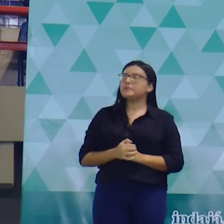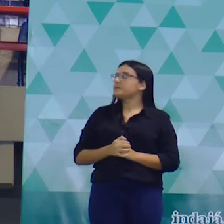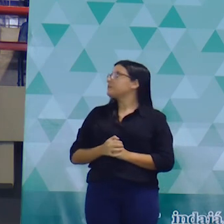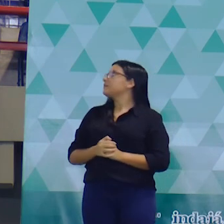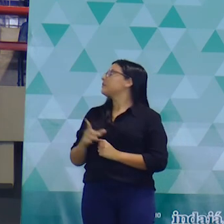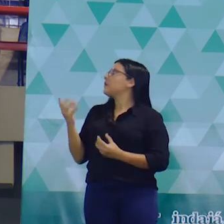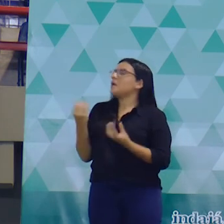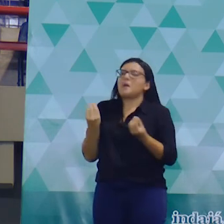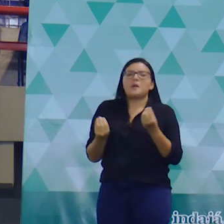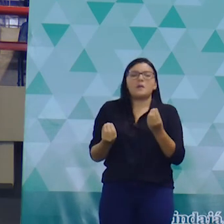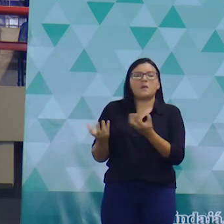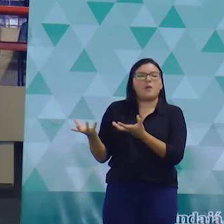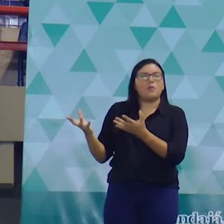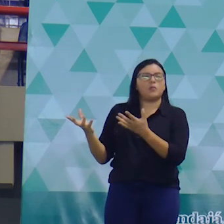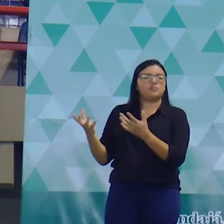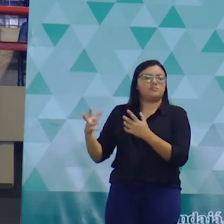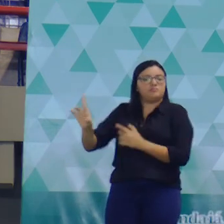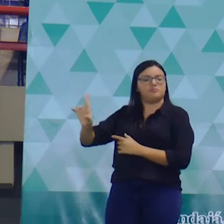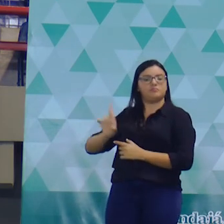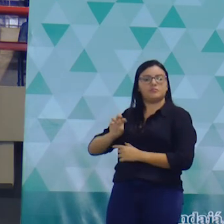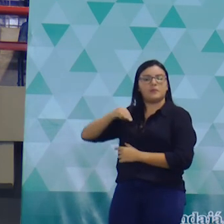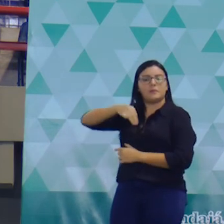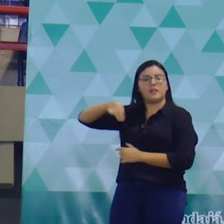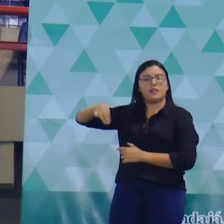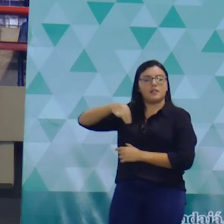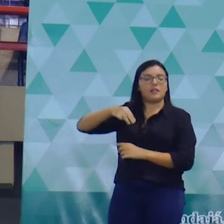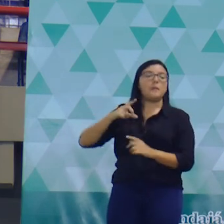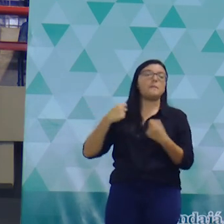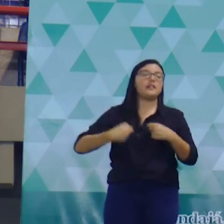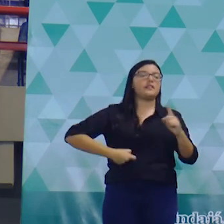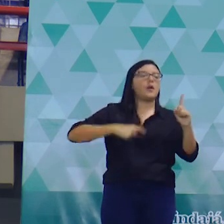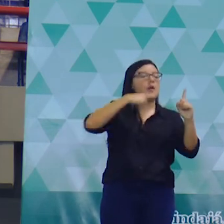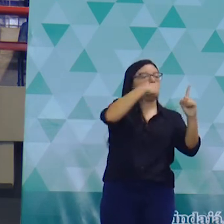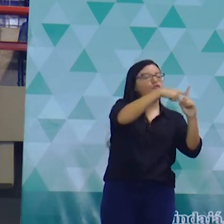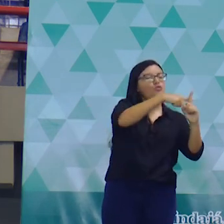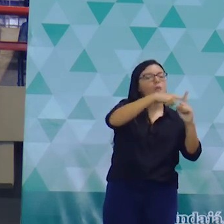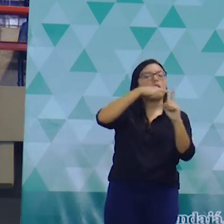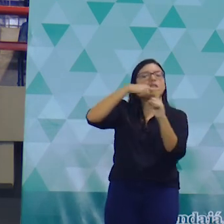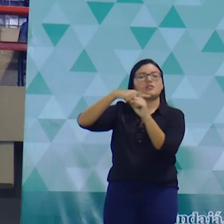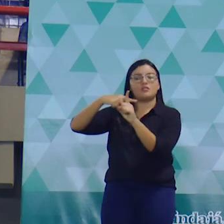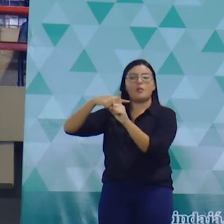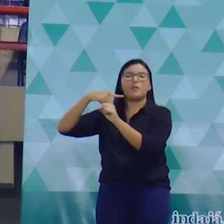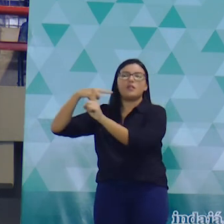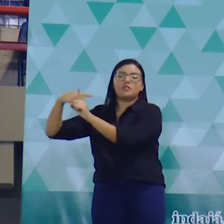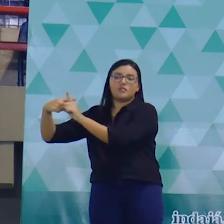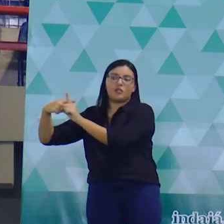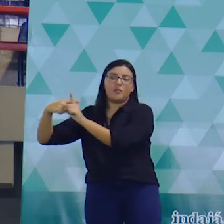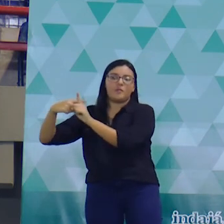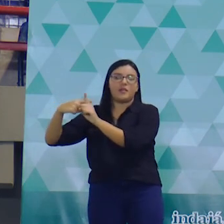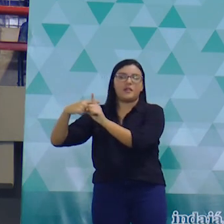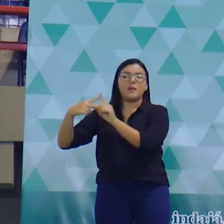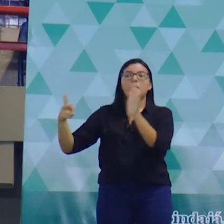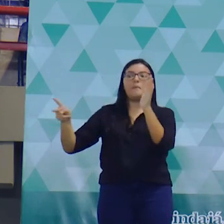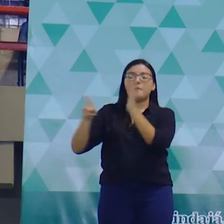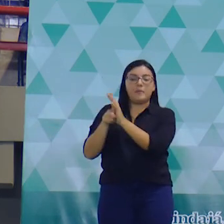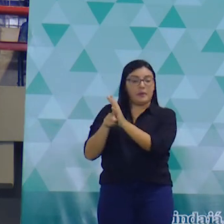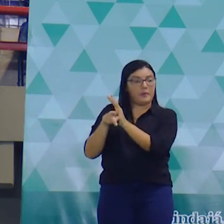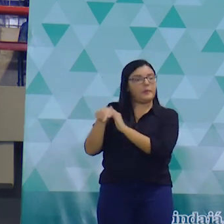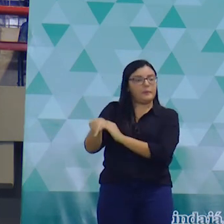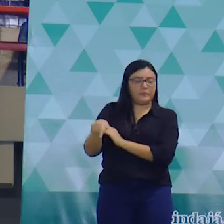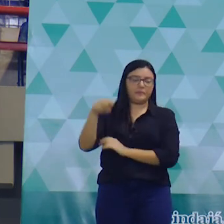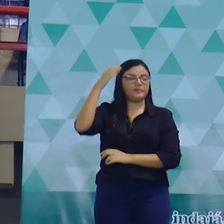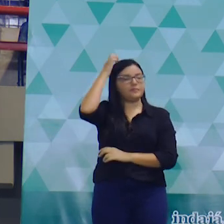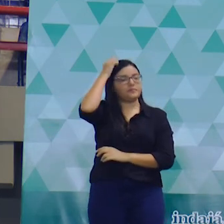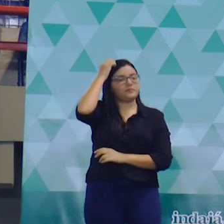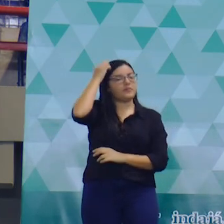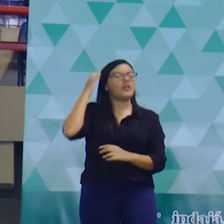essa massa molar, você basicamente soma as massas atômicas dos elementos que formam aquela substância. A gente vai vendo